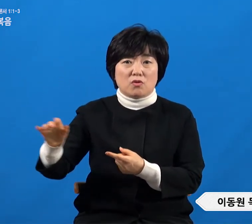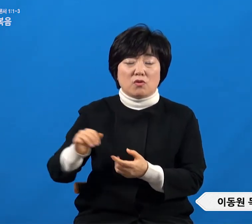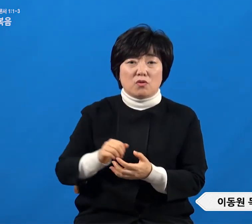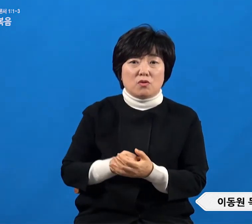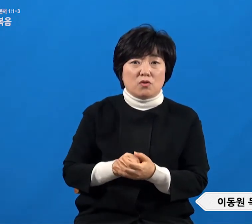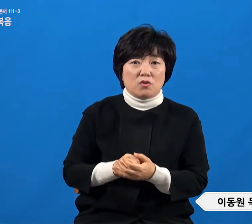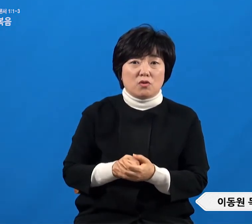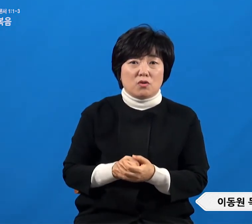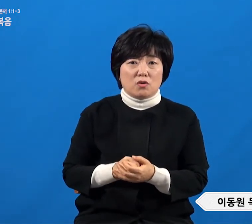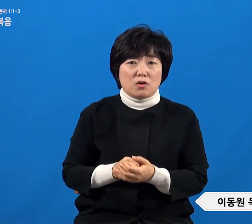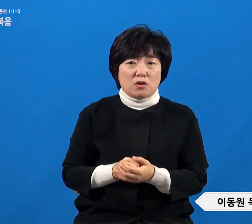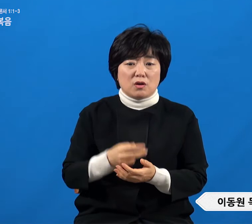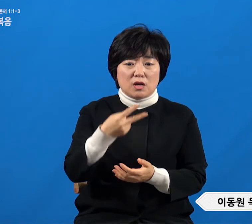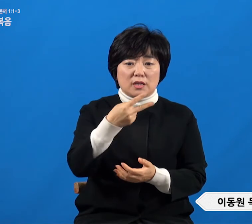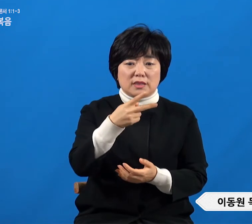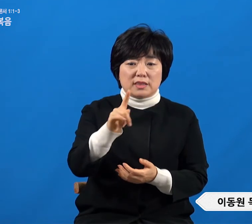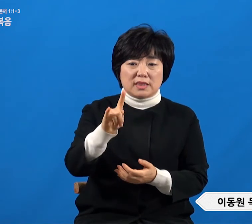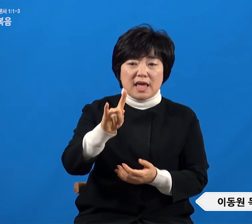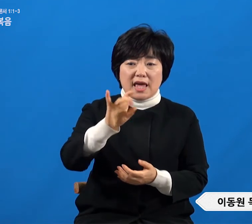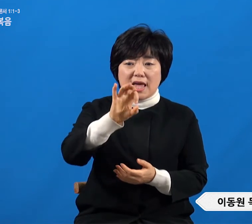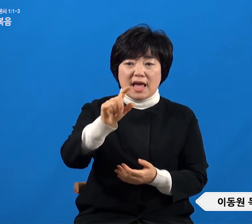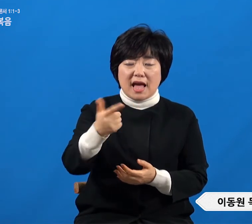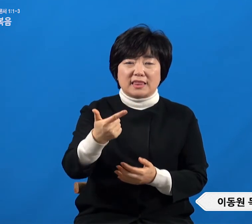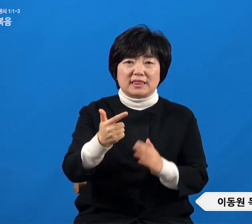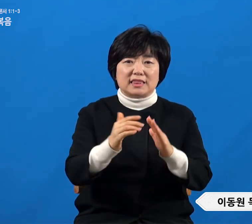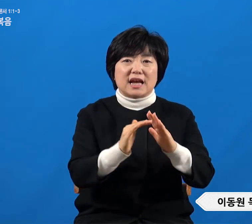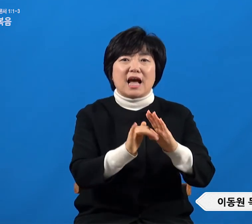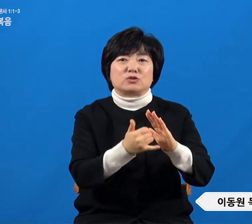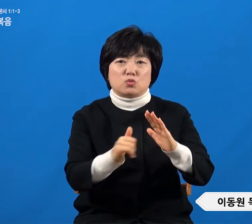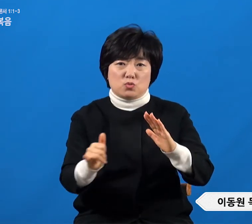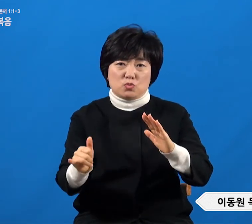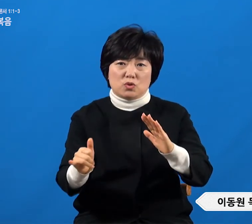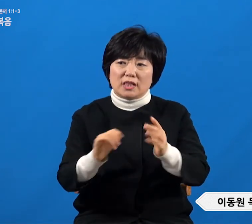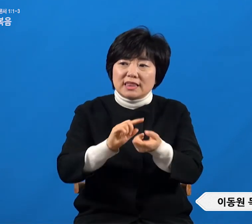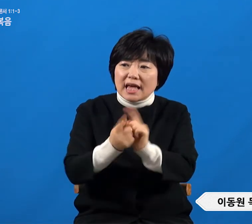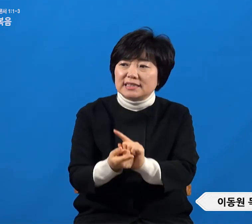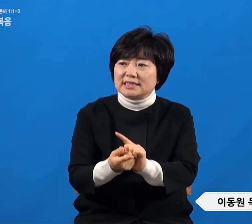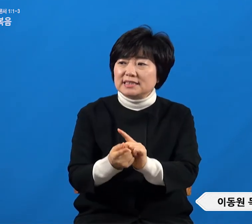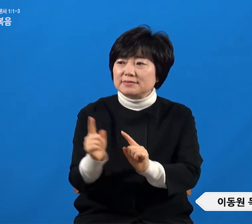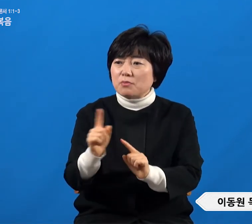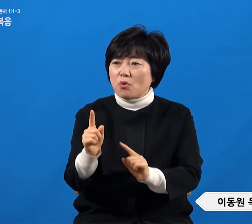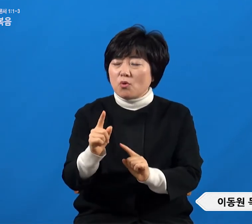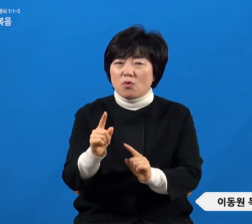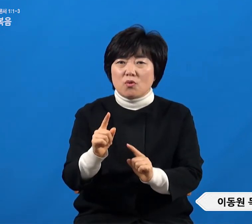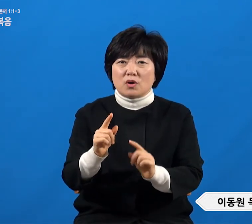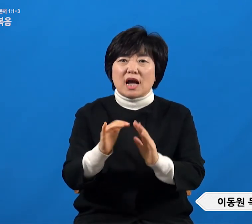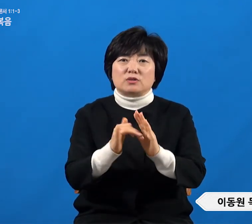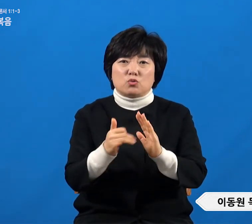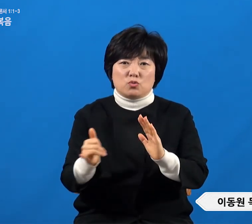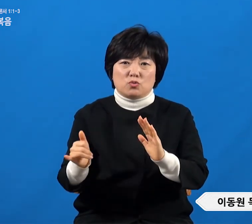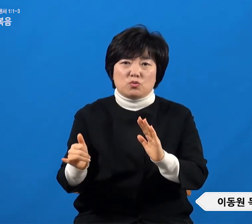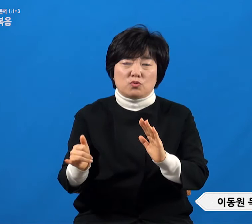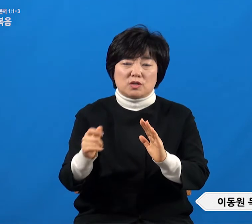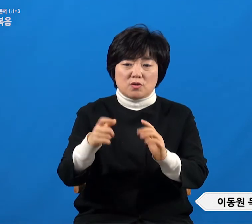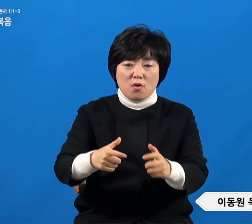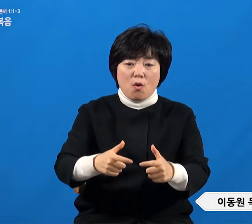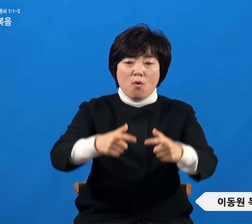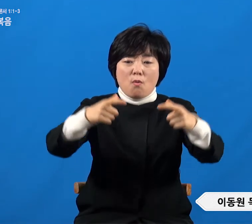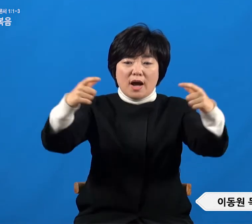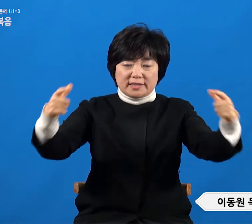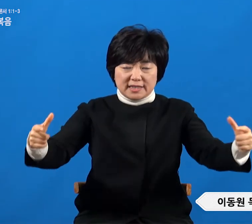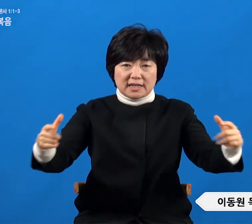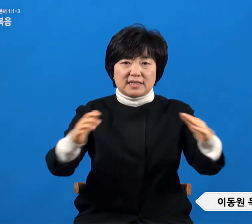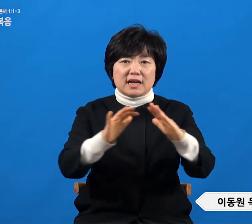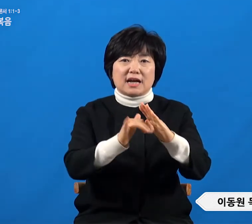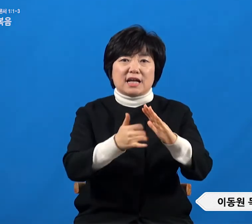찾을까요? 대한가족을 찾습니다. 대한가정을 찾습니다. 소위 이것을 사회학자들은 확장된